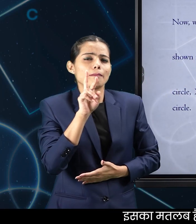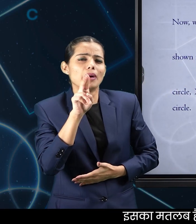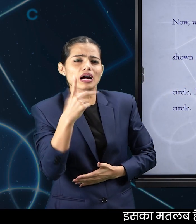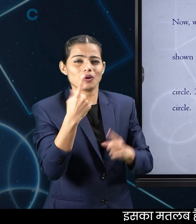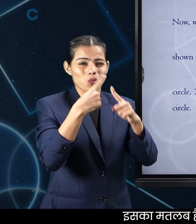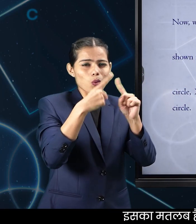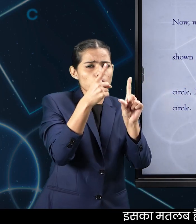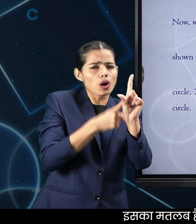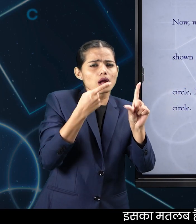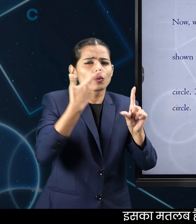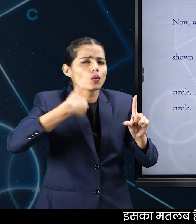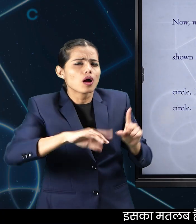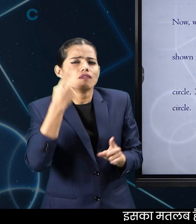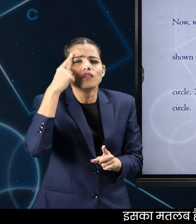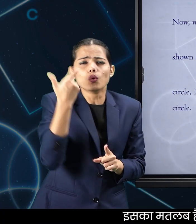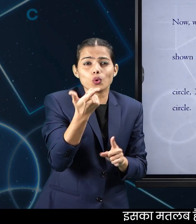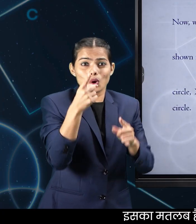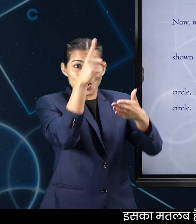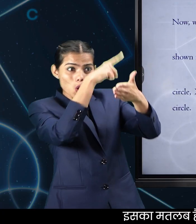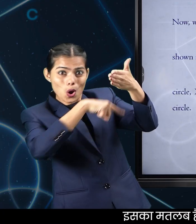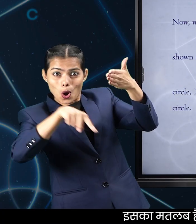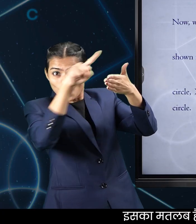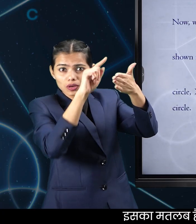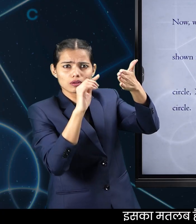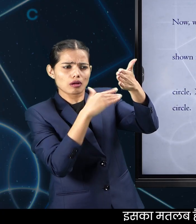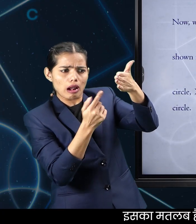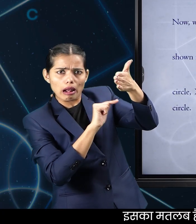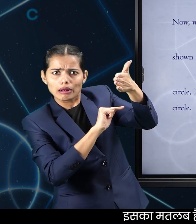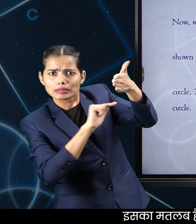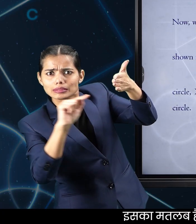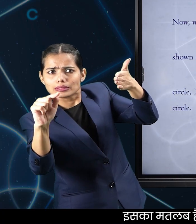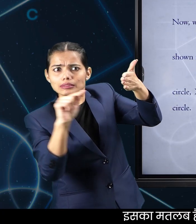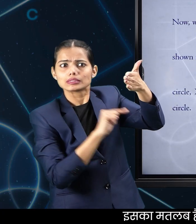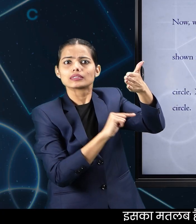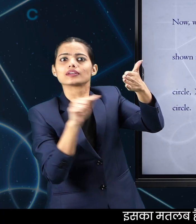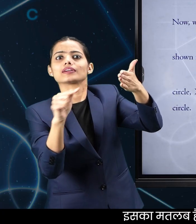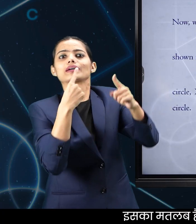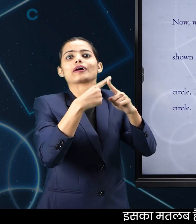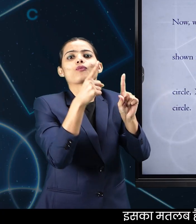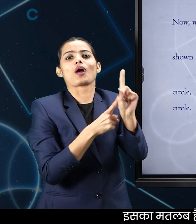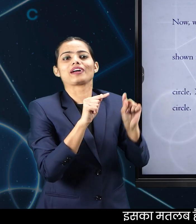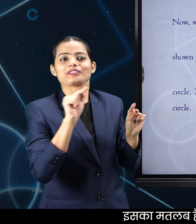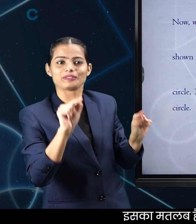इसका मतलब है कि XY एक सर्किल का छेदक रेखा बन जाएगा।